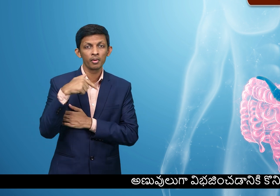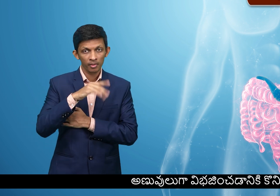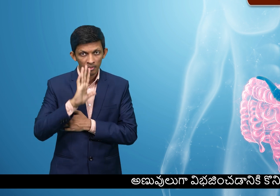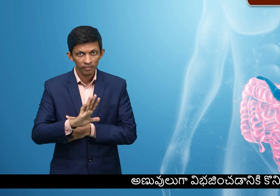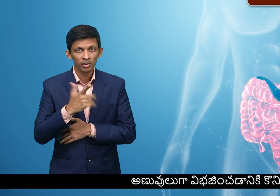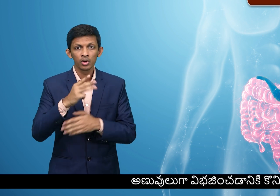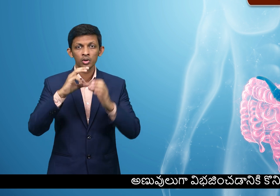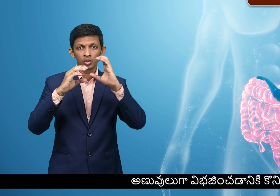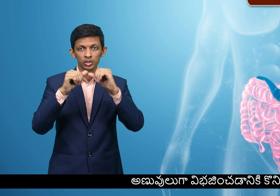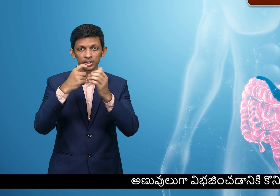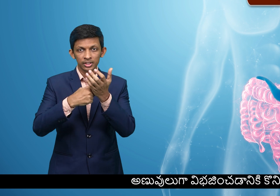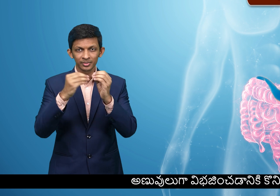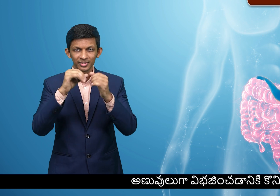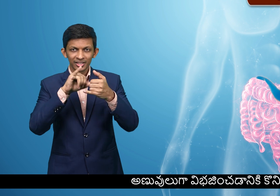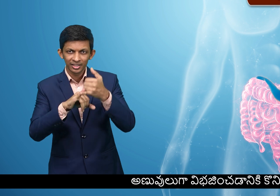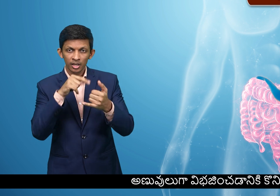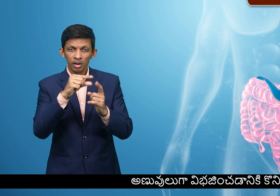విభజించడానికి కొన్ని